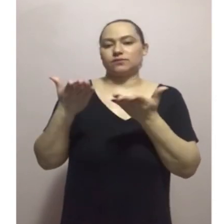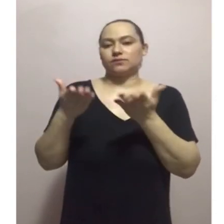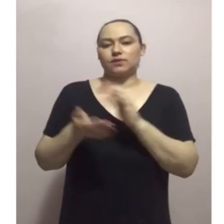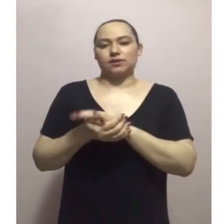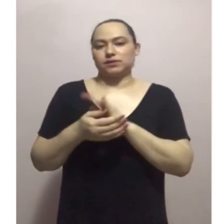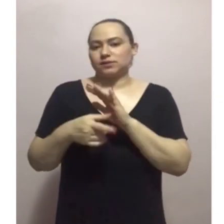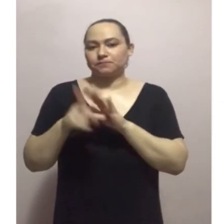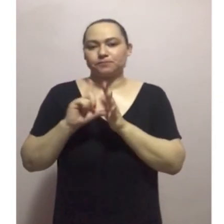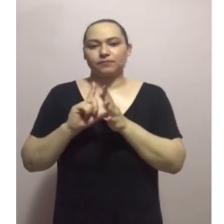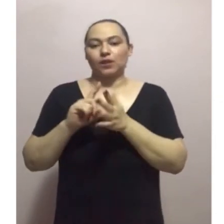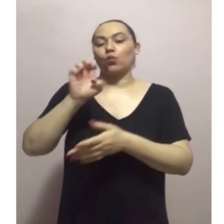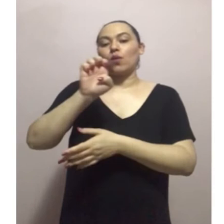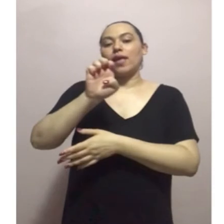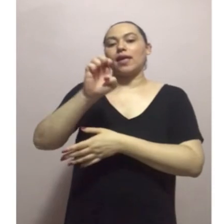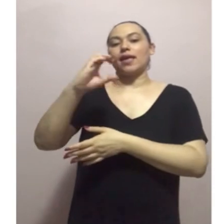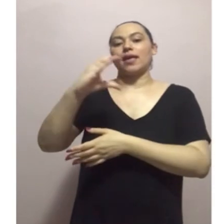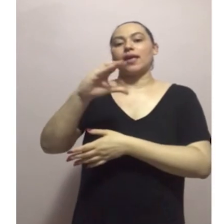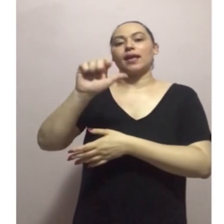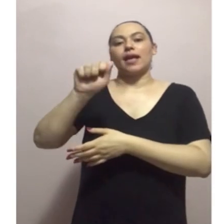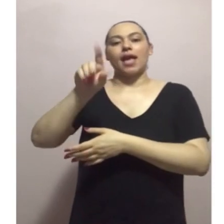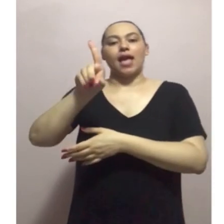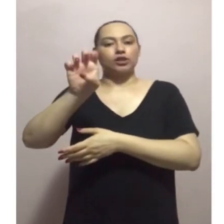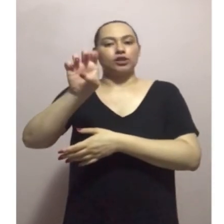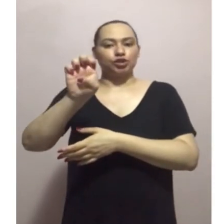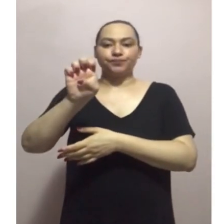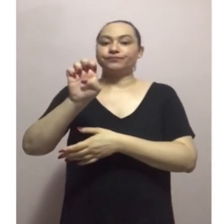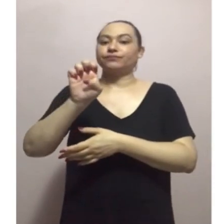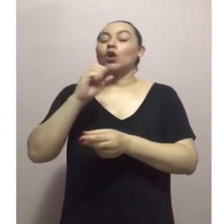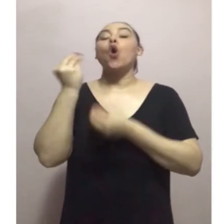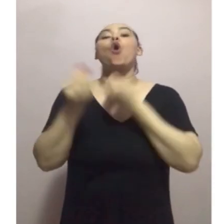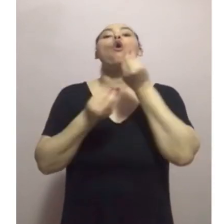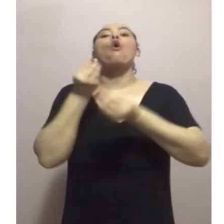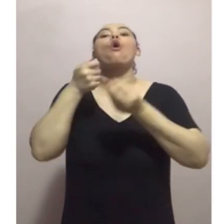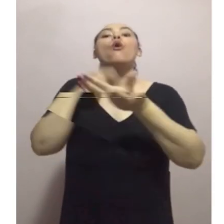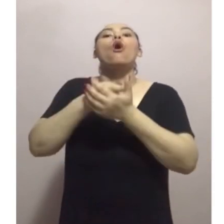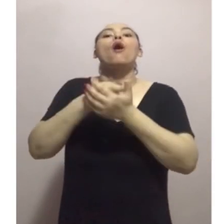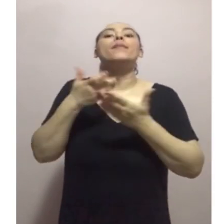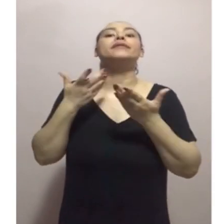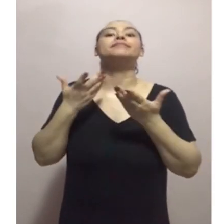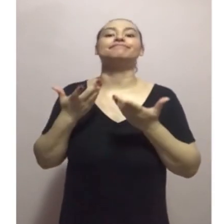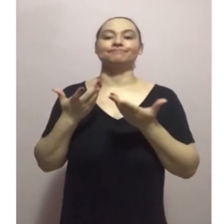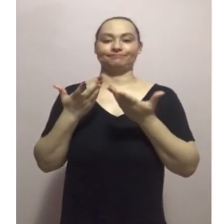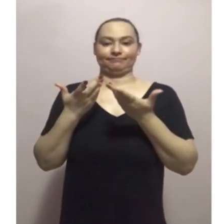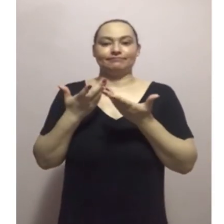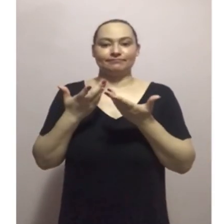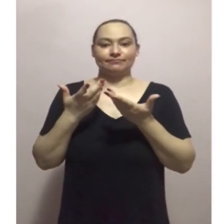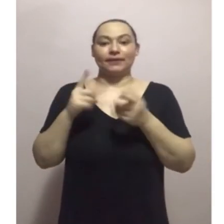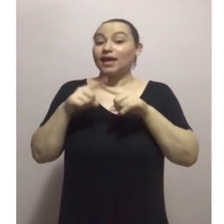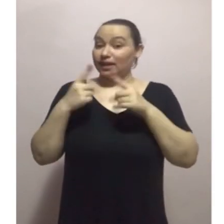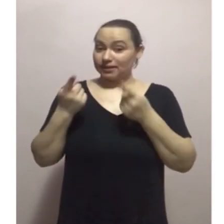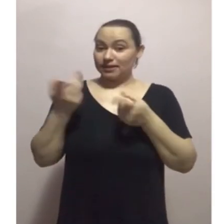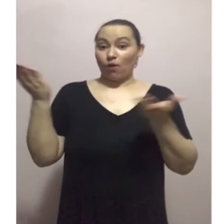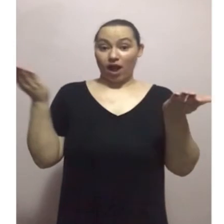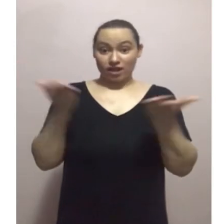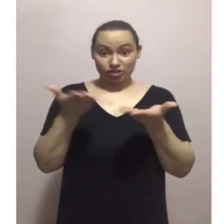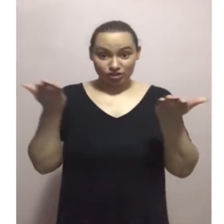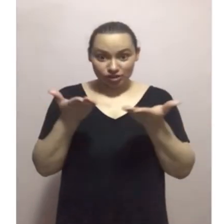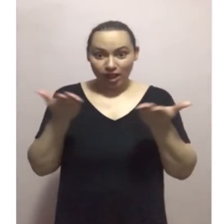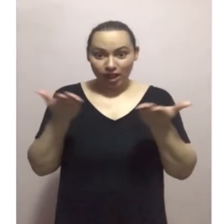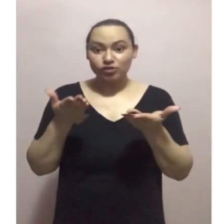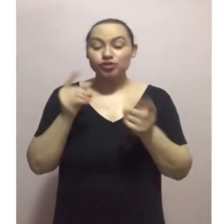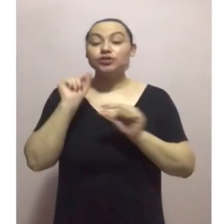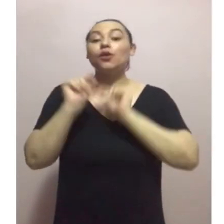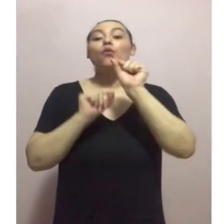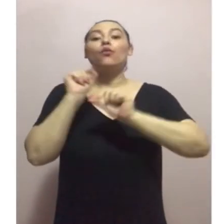por exemplo, o ECAD não sabe como que cobra, entendeu? A gente chegou nesse embate e